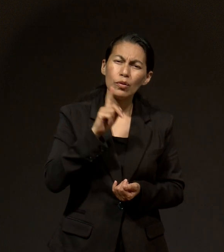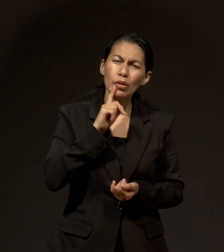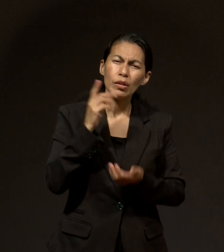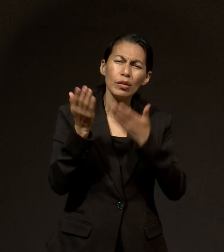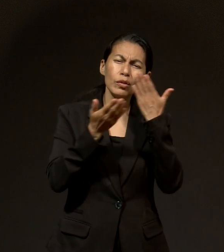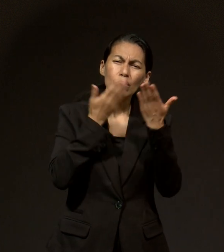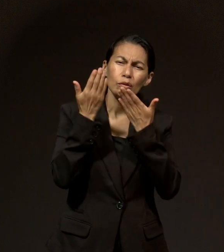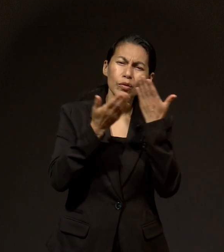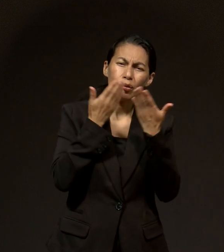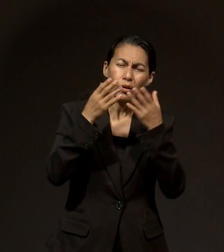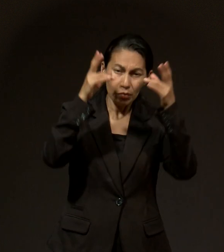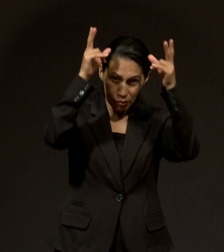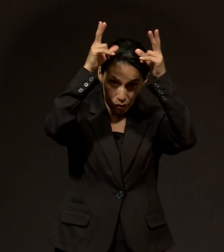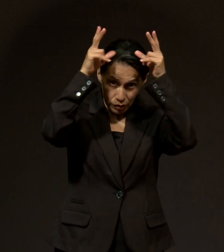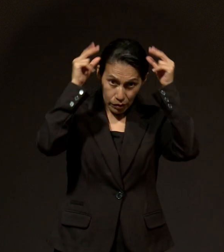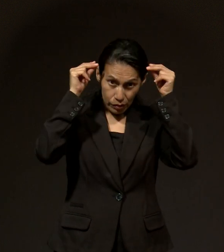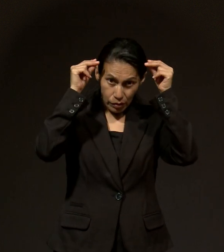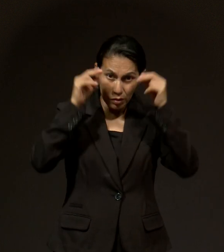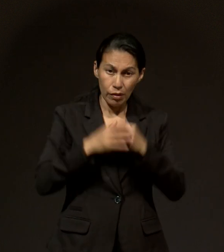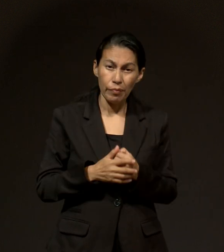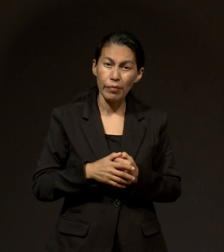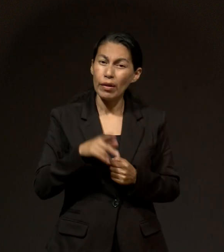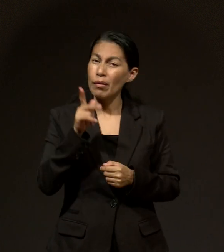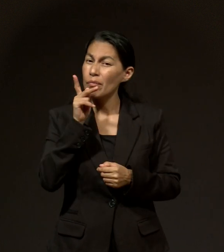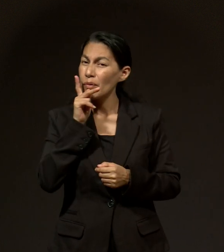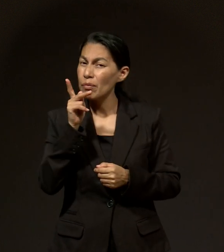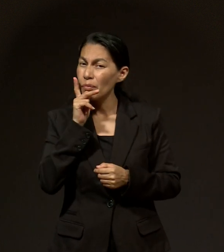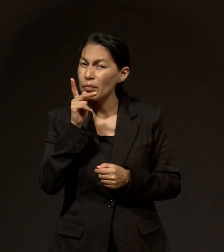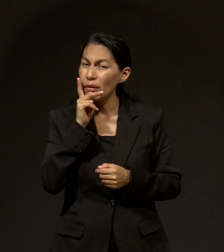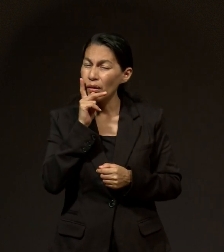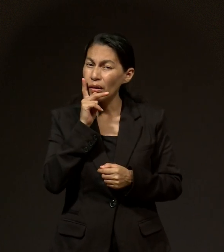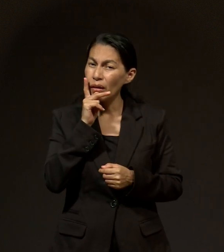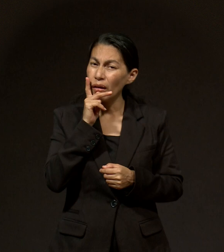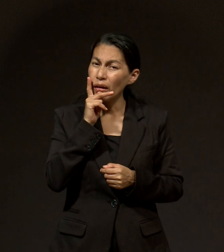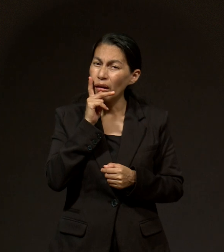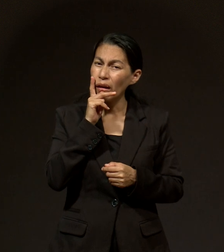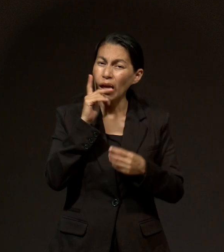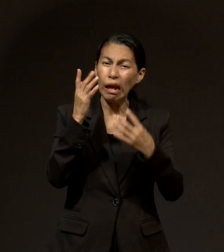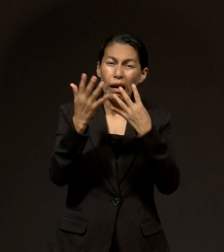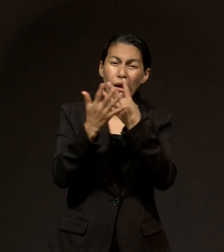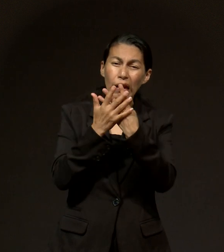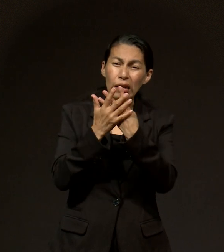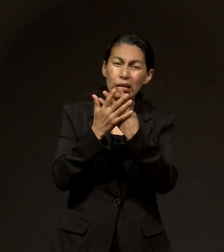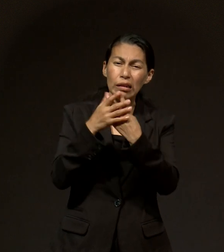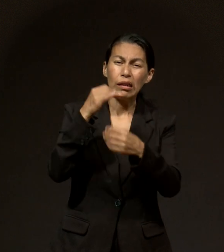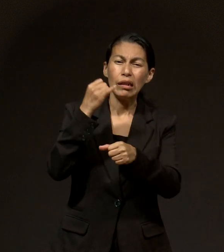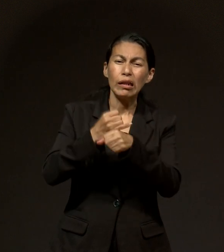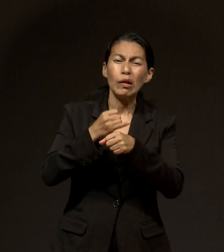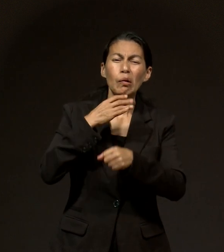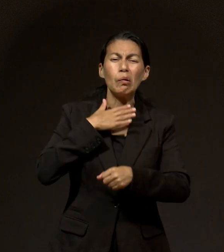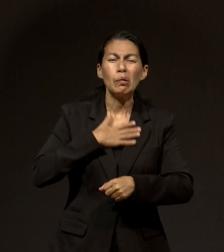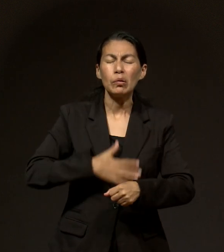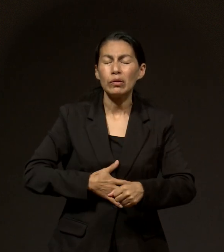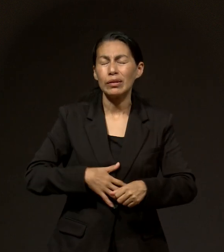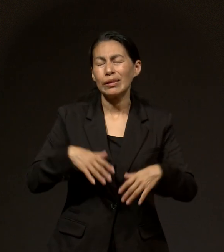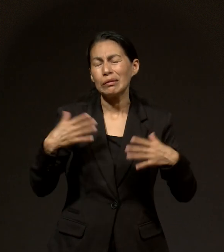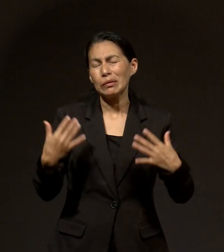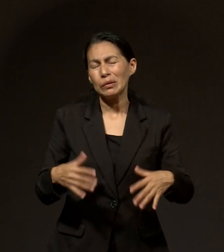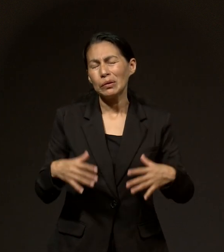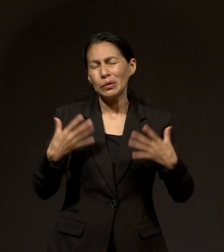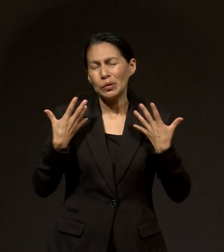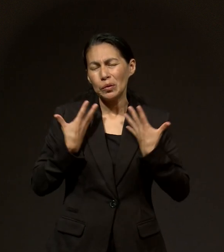estudiante de medicina Y su papá fue acusado injustamente Y lo metieron en la cárcel